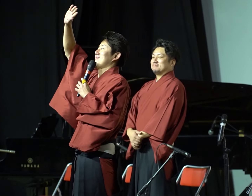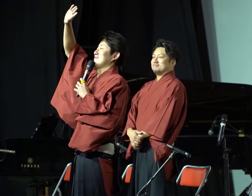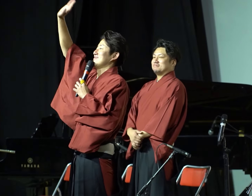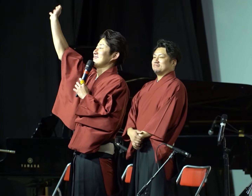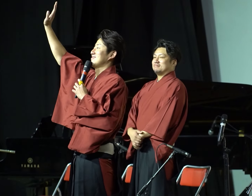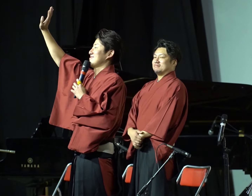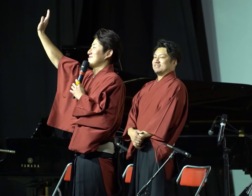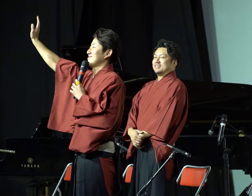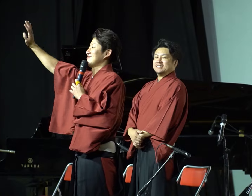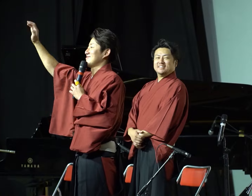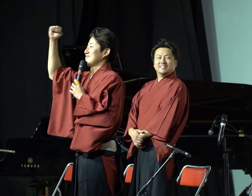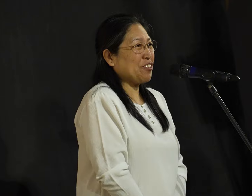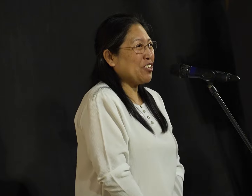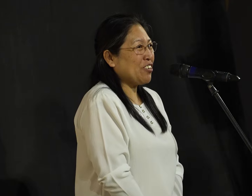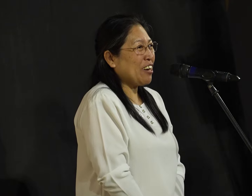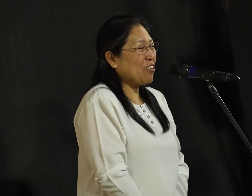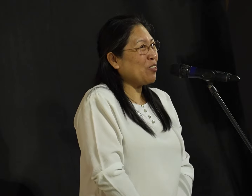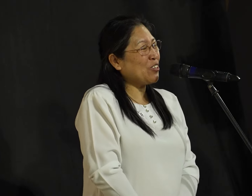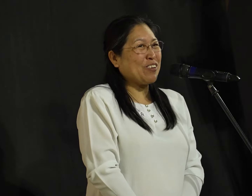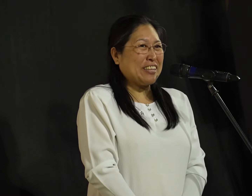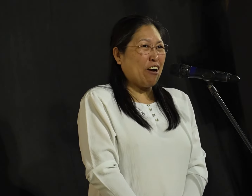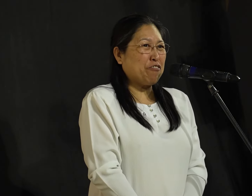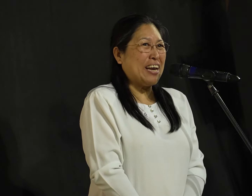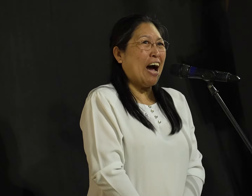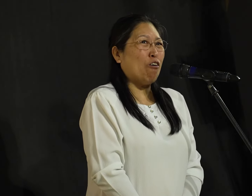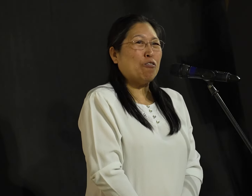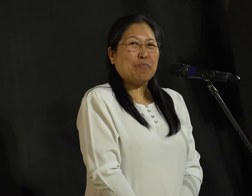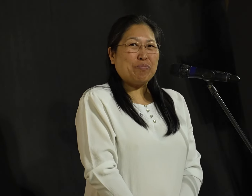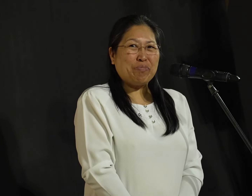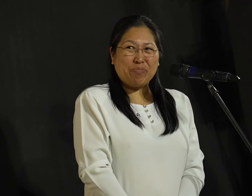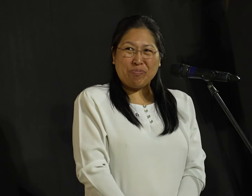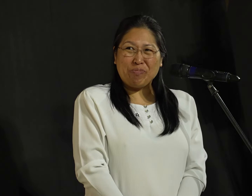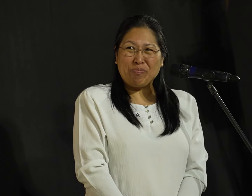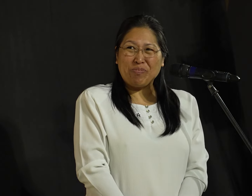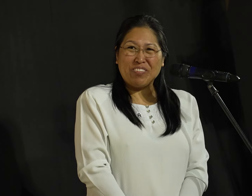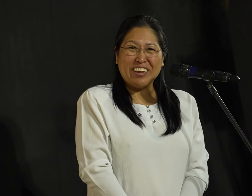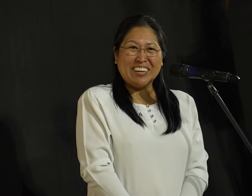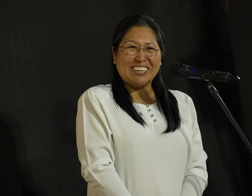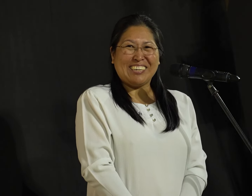Por favor, então, vamos continuar conosco até o final.